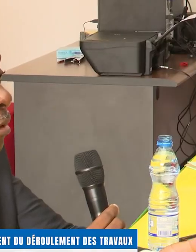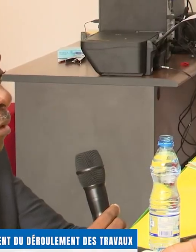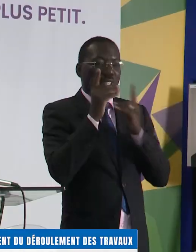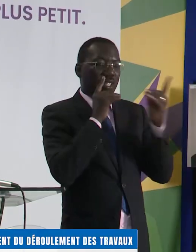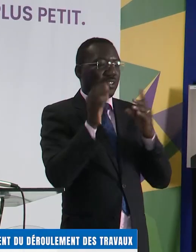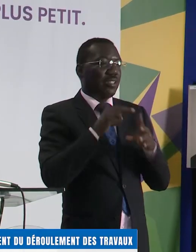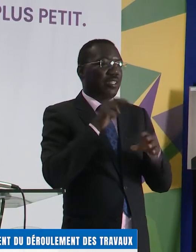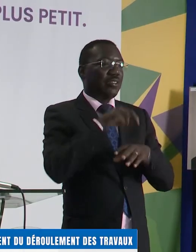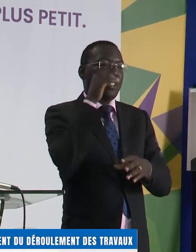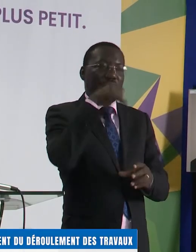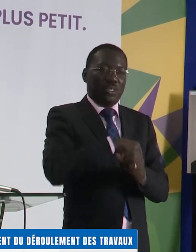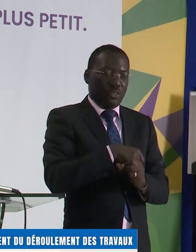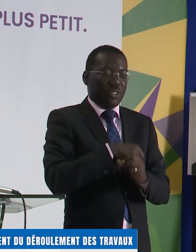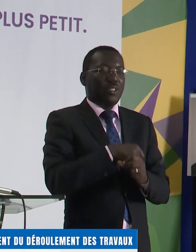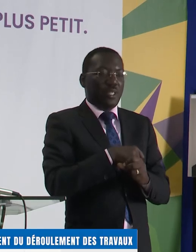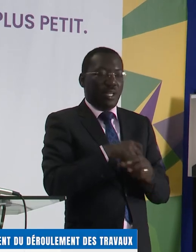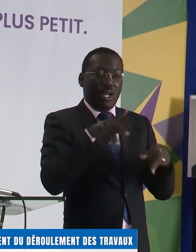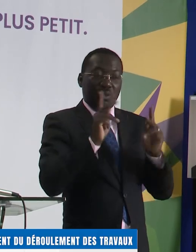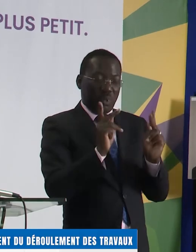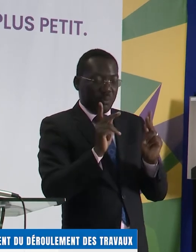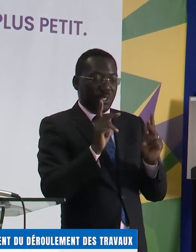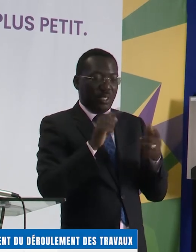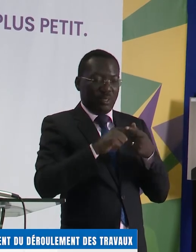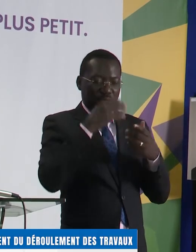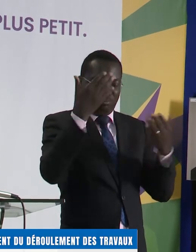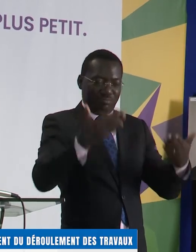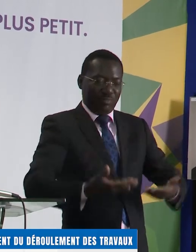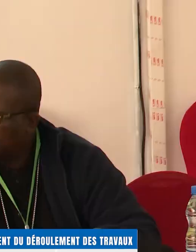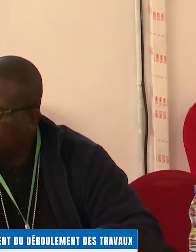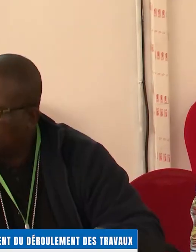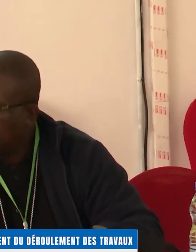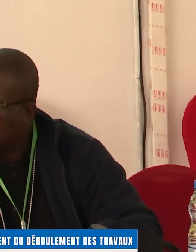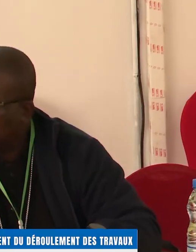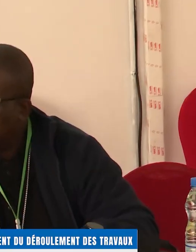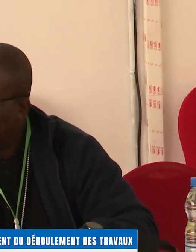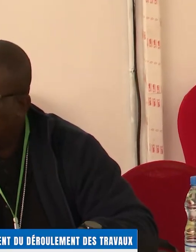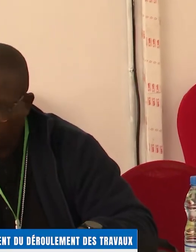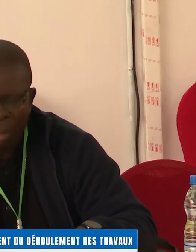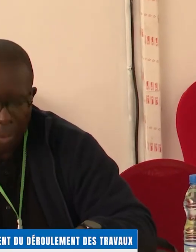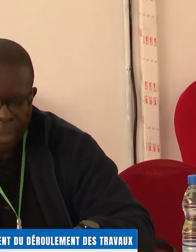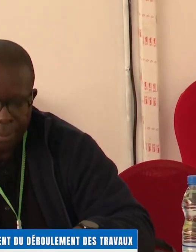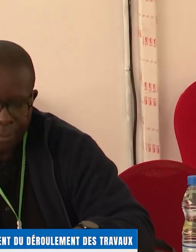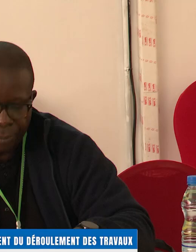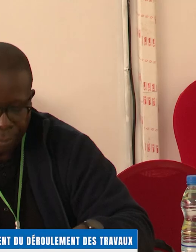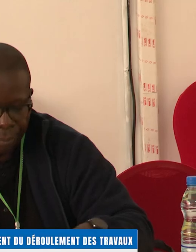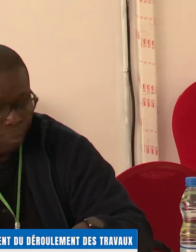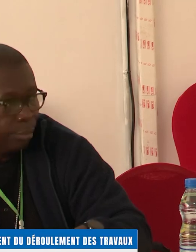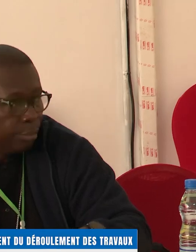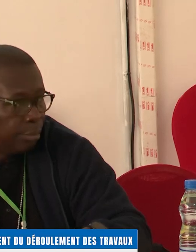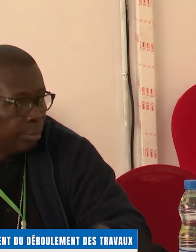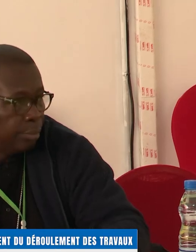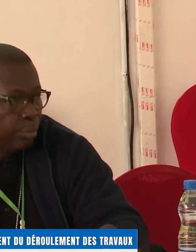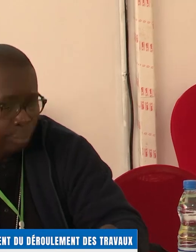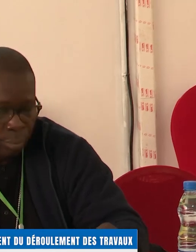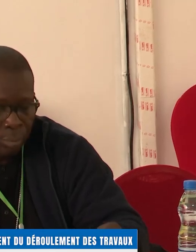national inclusif a permis à nos hôtes d'échanger avec les bureaux des commissions et